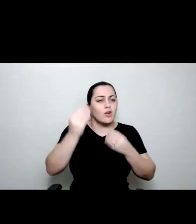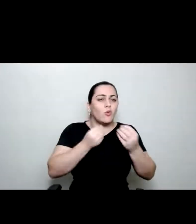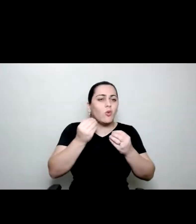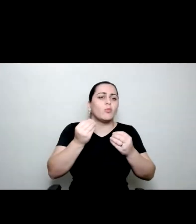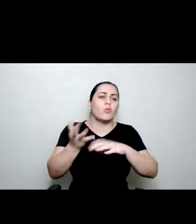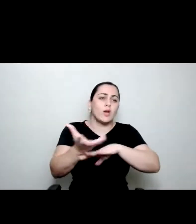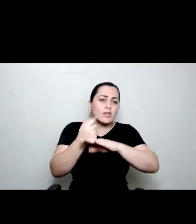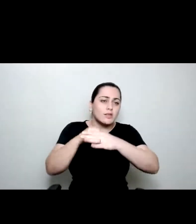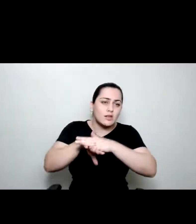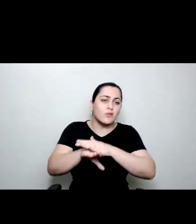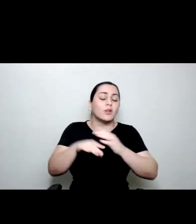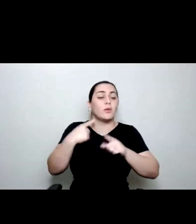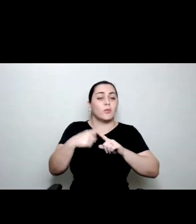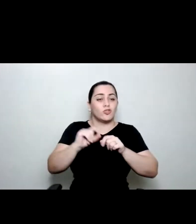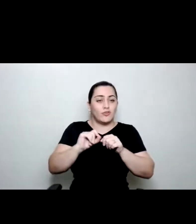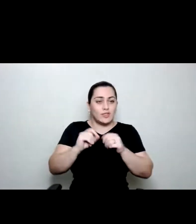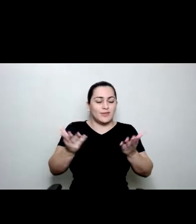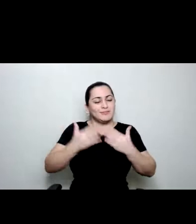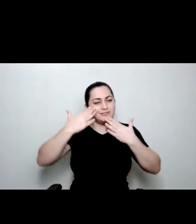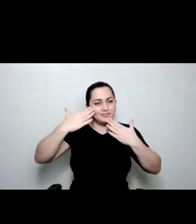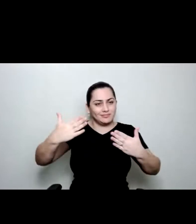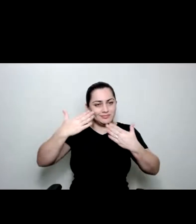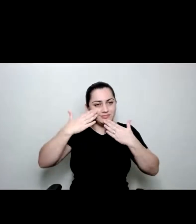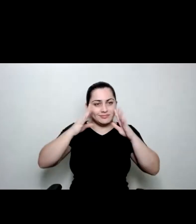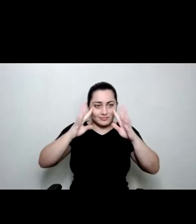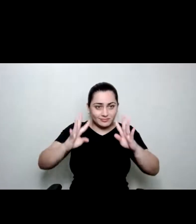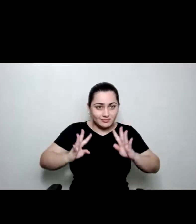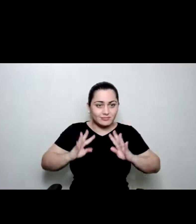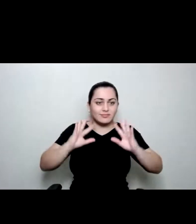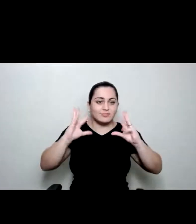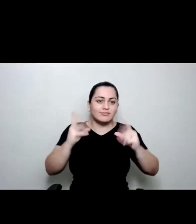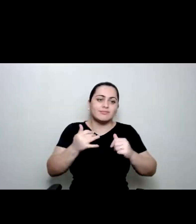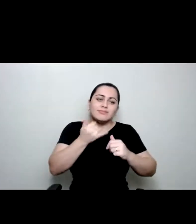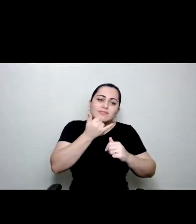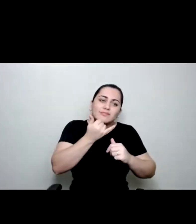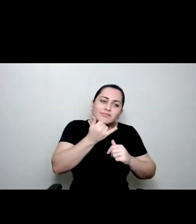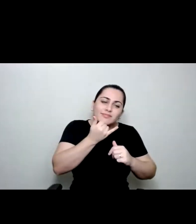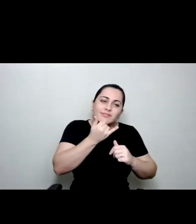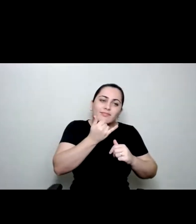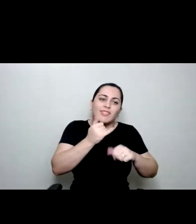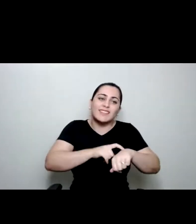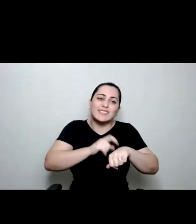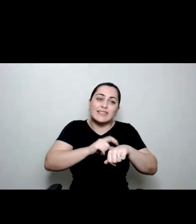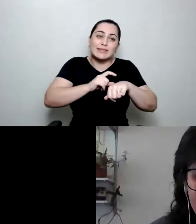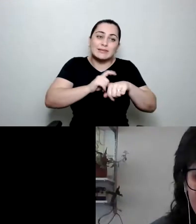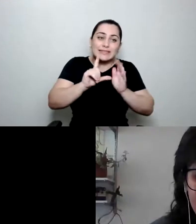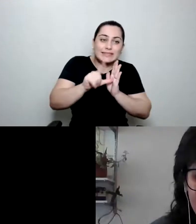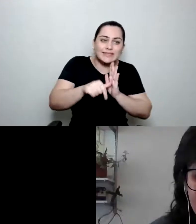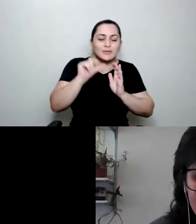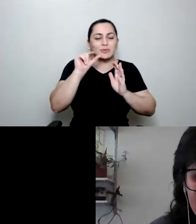acervos e por que a gente está fazendo isso. Muito obrigado pela sua atenção e me perdoam que eu extrapolei um pouquinho o tempo.